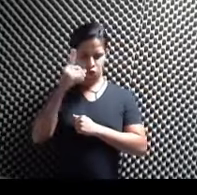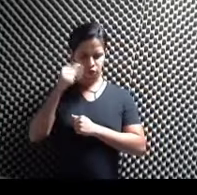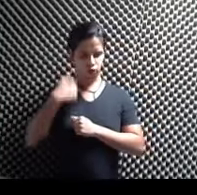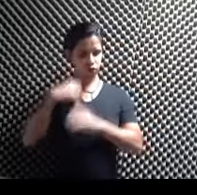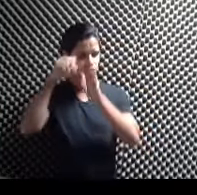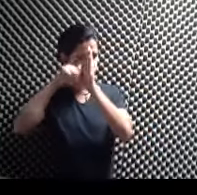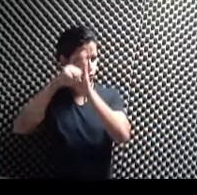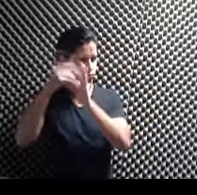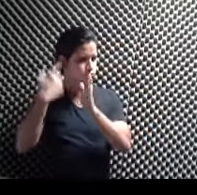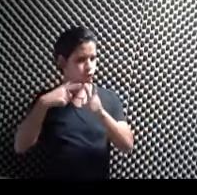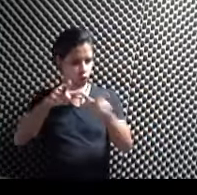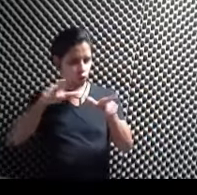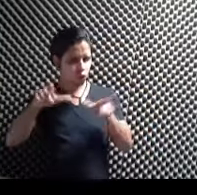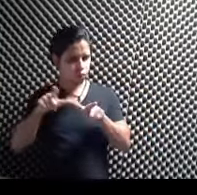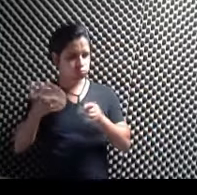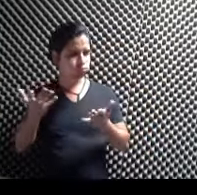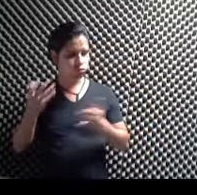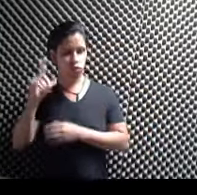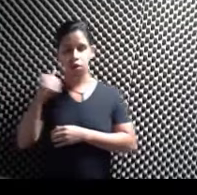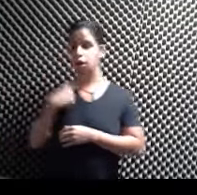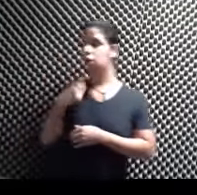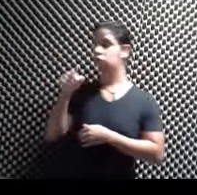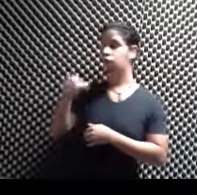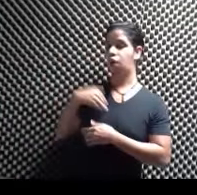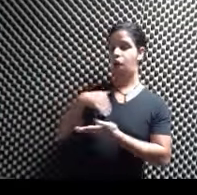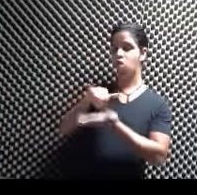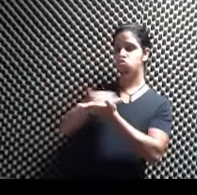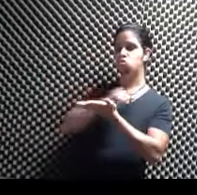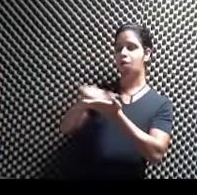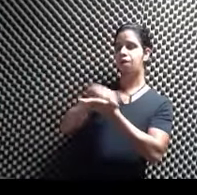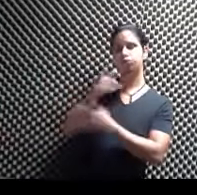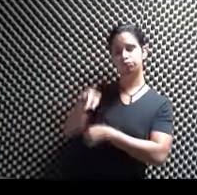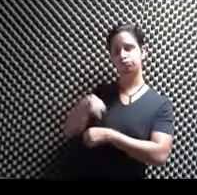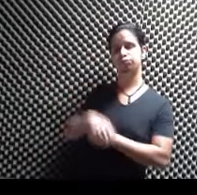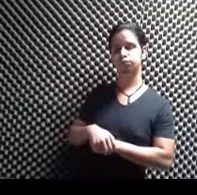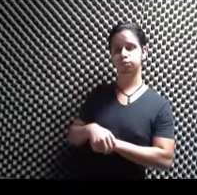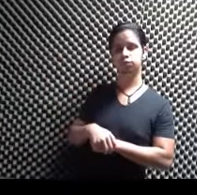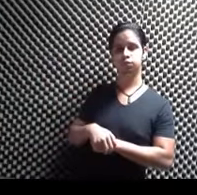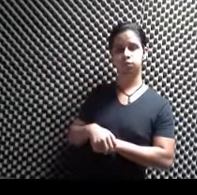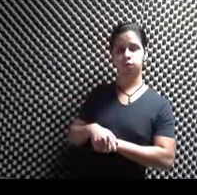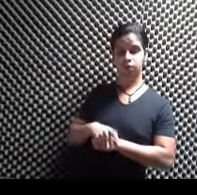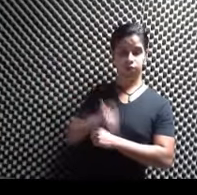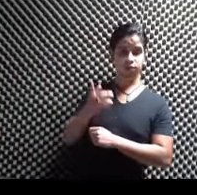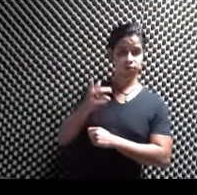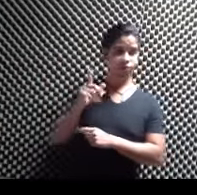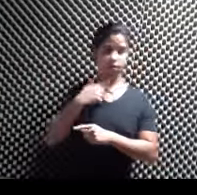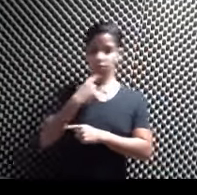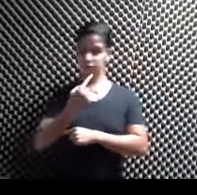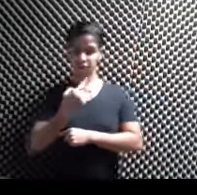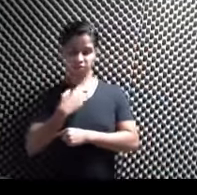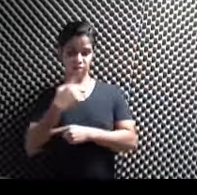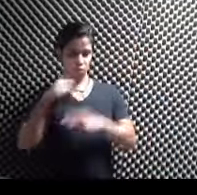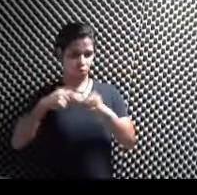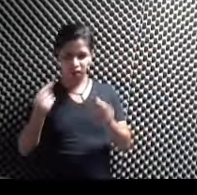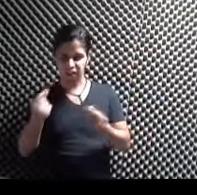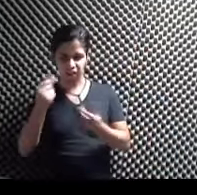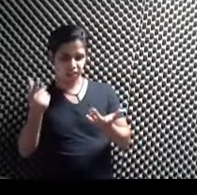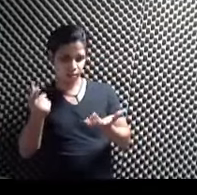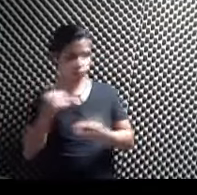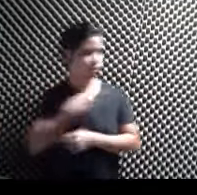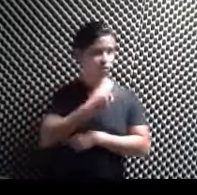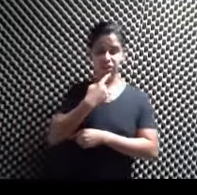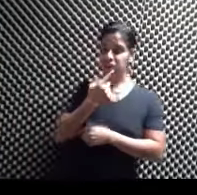Eso se grabó en Nueva York. Ah, okay. En Brooklyn. Como una mezcla de las que Iván Camilo no pudo hacer y te zumbó a ti. Y me llamaron a mí. No. ¡Qué vergüenza! Lo gracioso